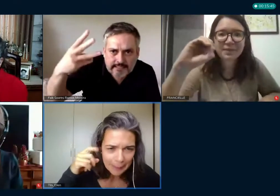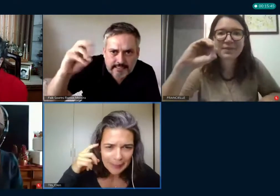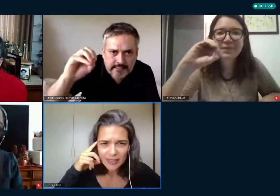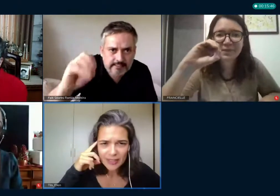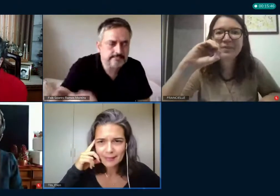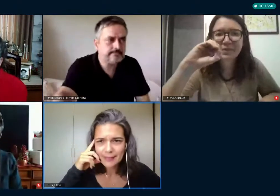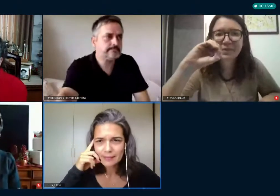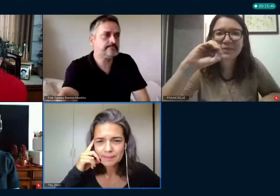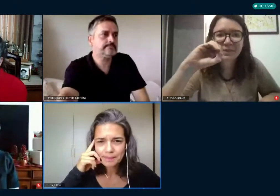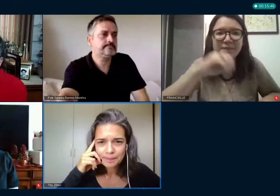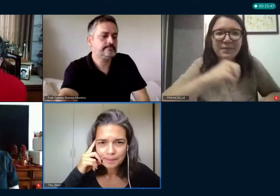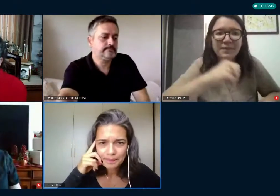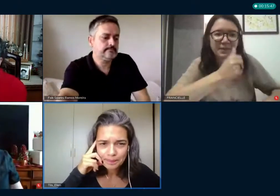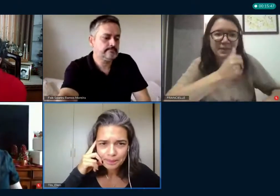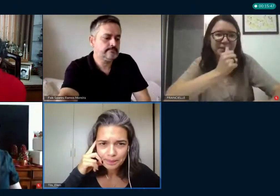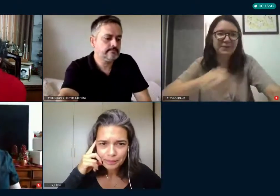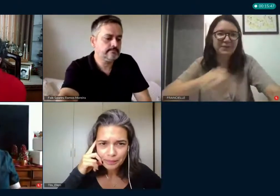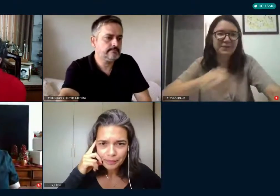Na página